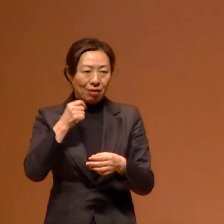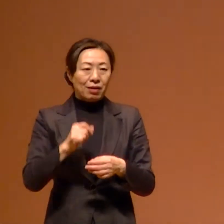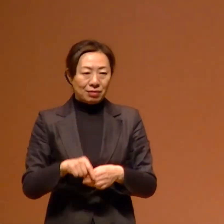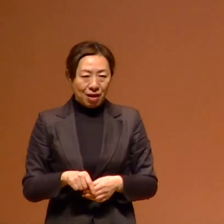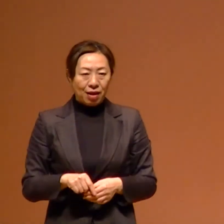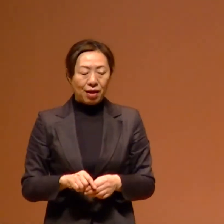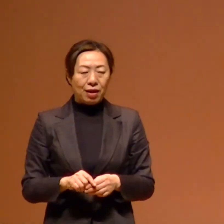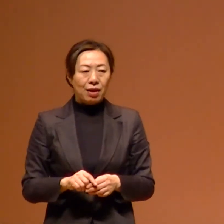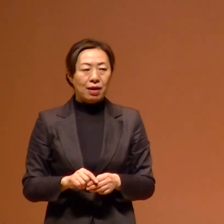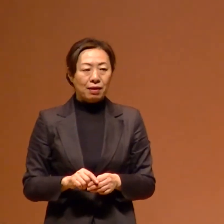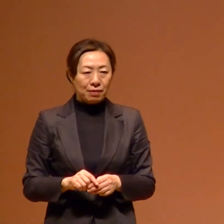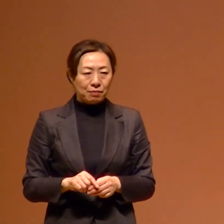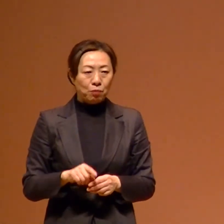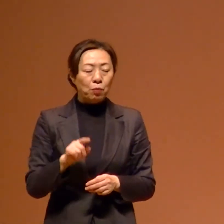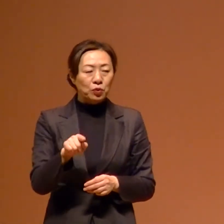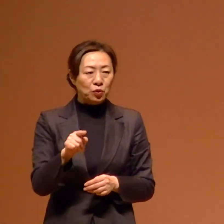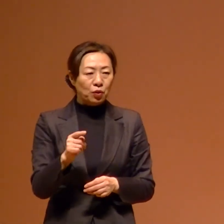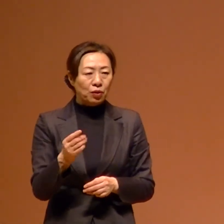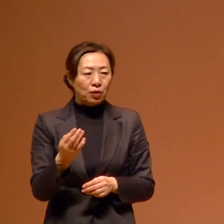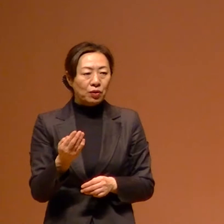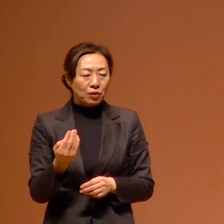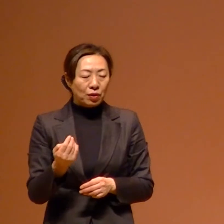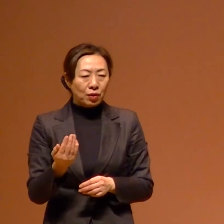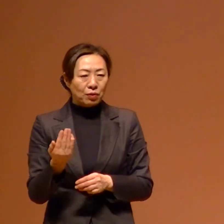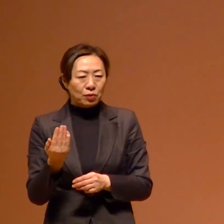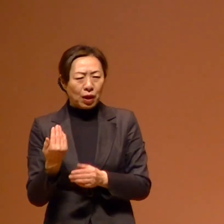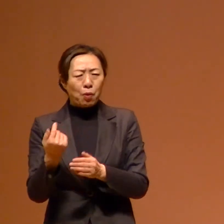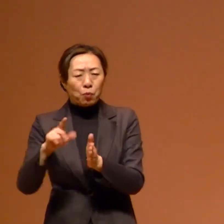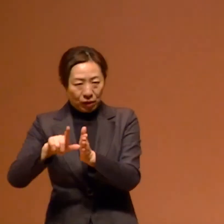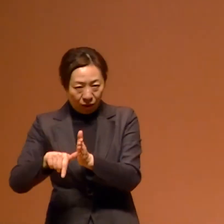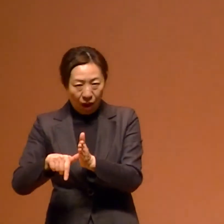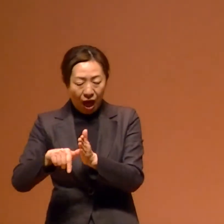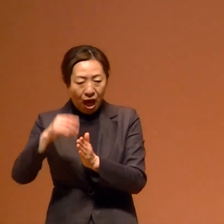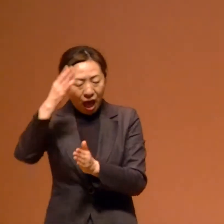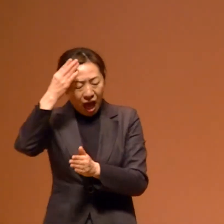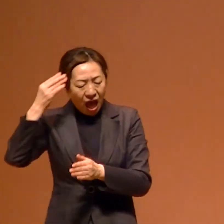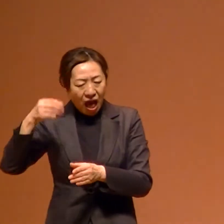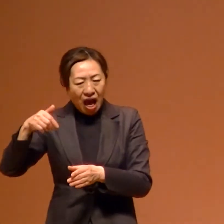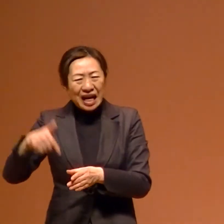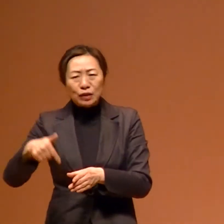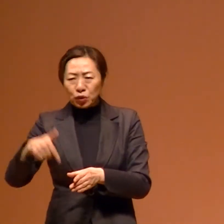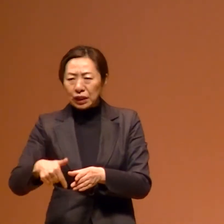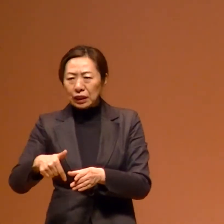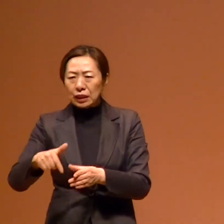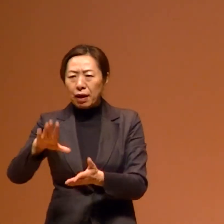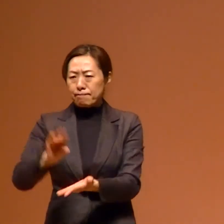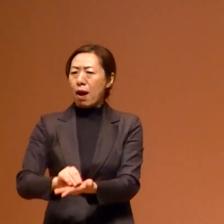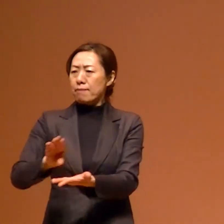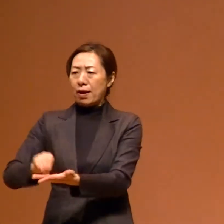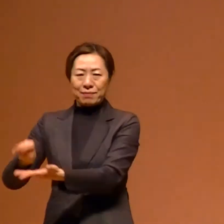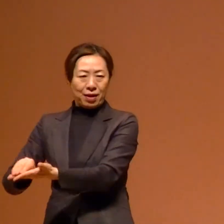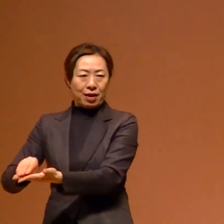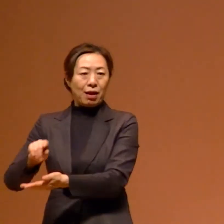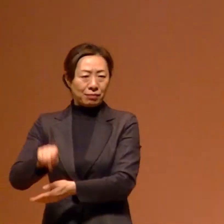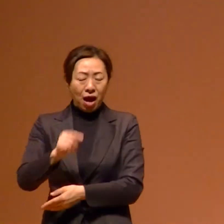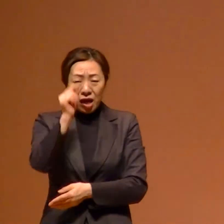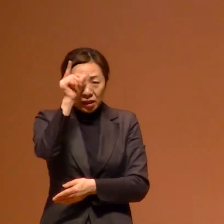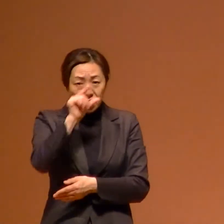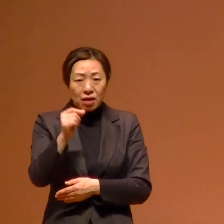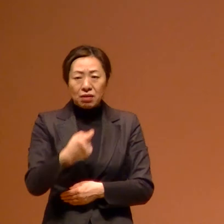もちろん当時でしたから油がないんで、仙台市に行けないんです